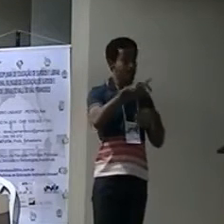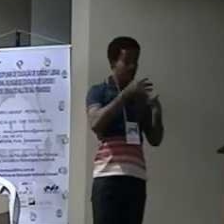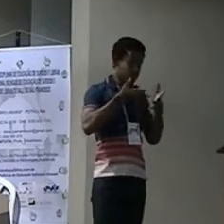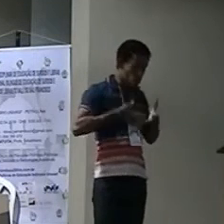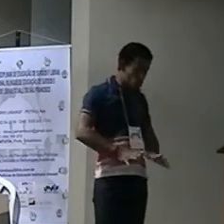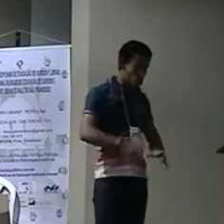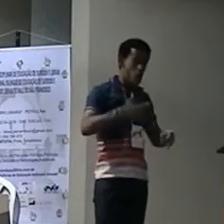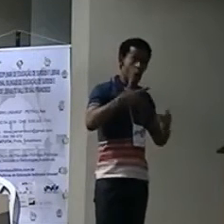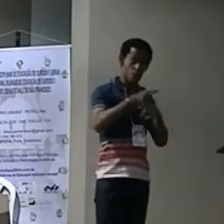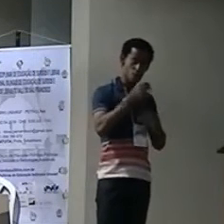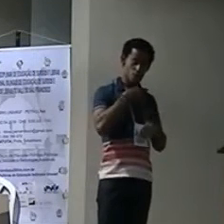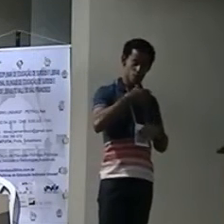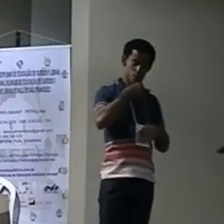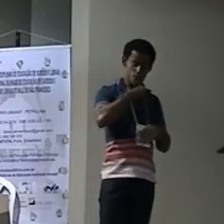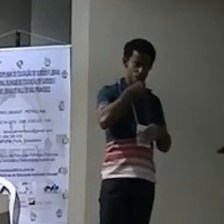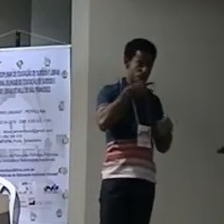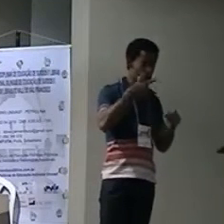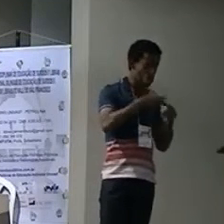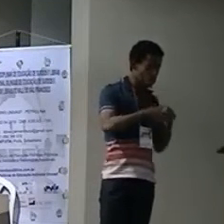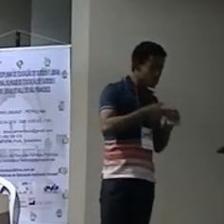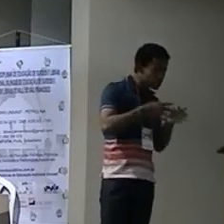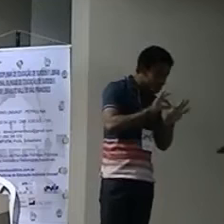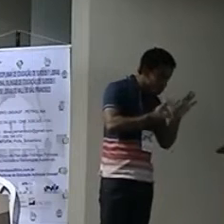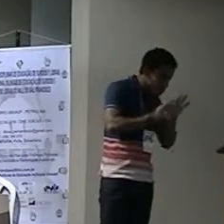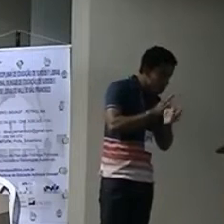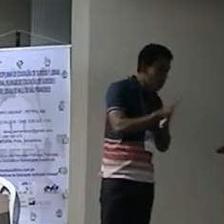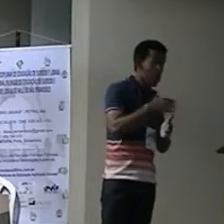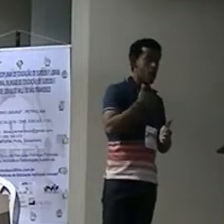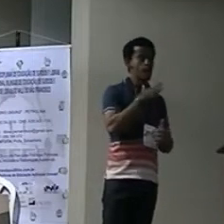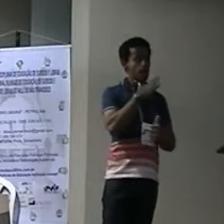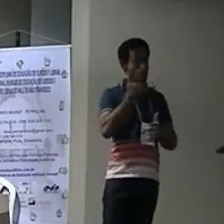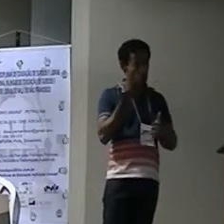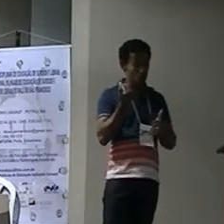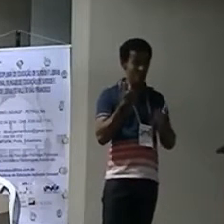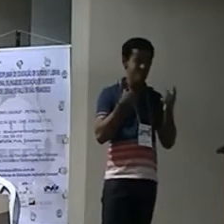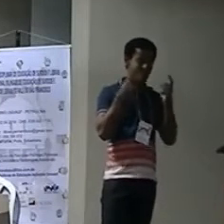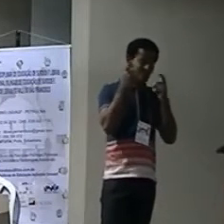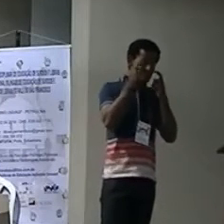muito preocupada com que tinha nascido dentro do banheiro.